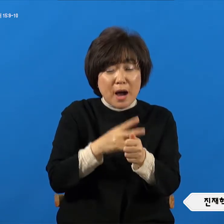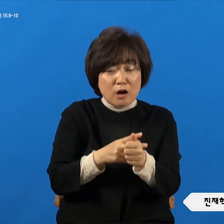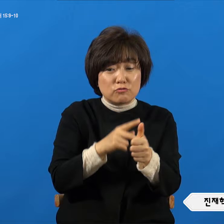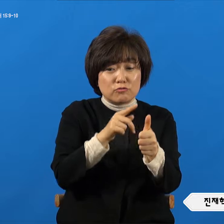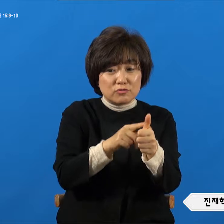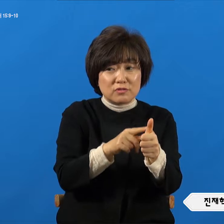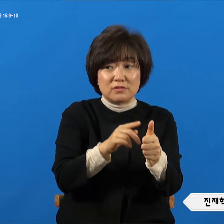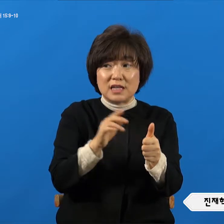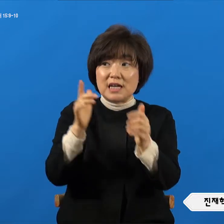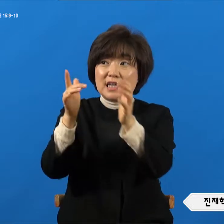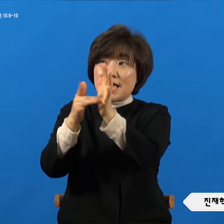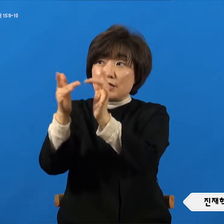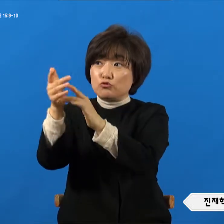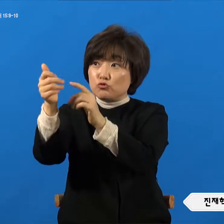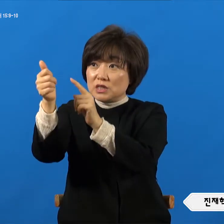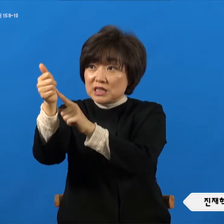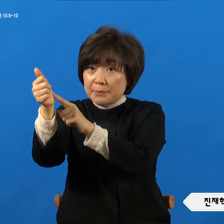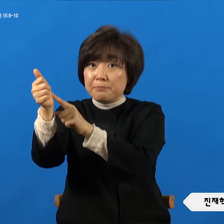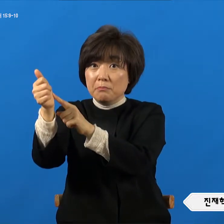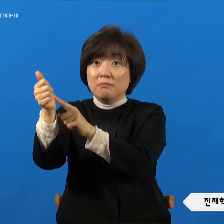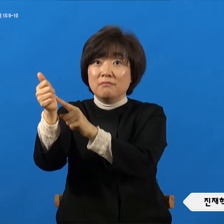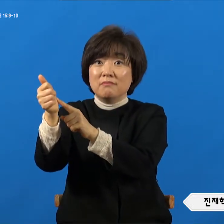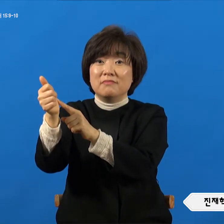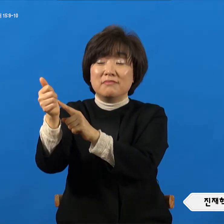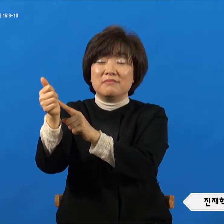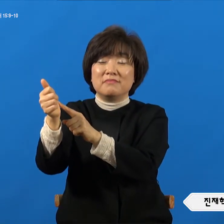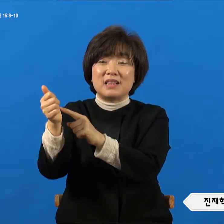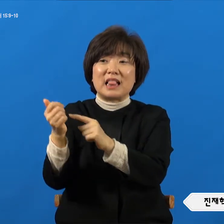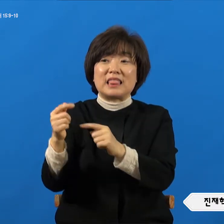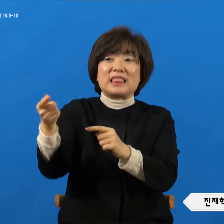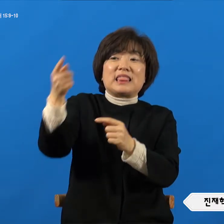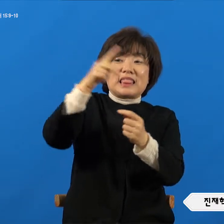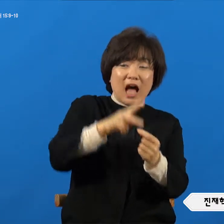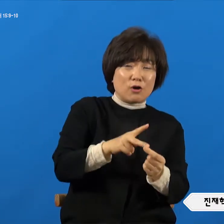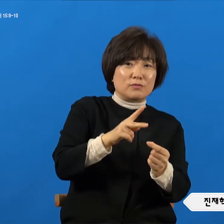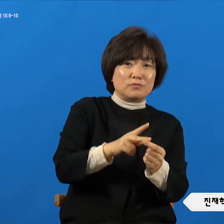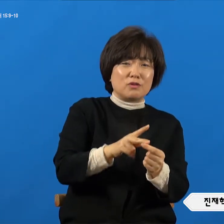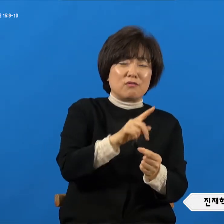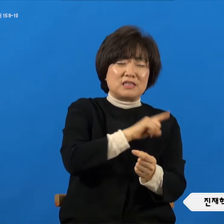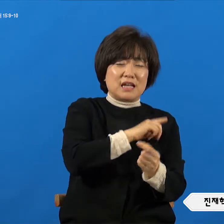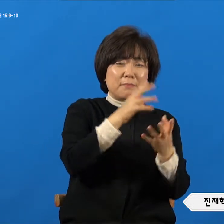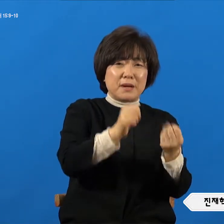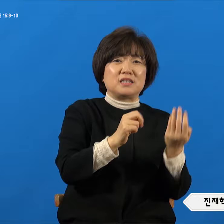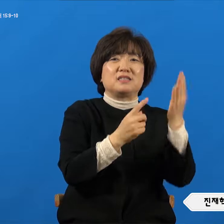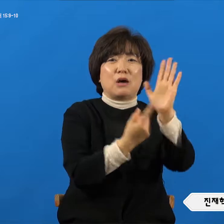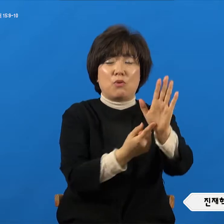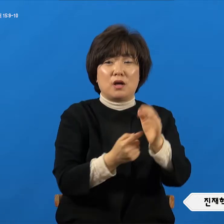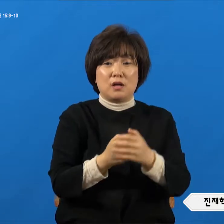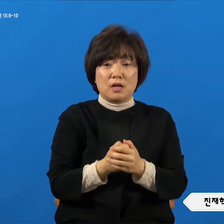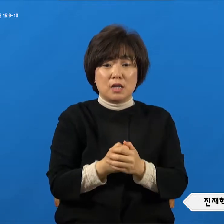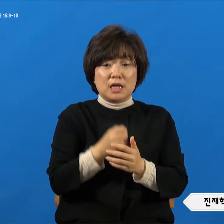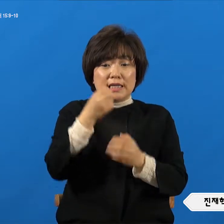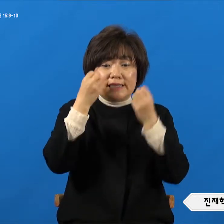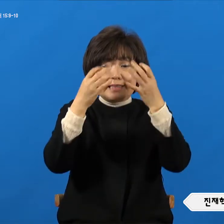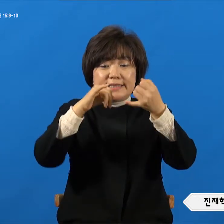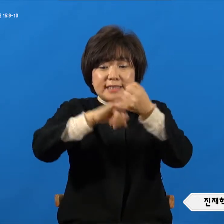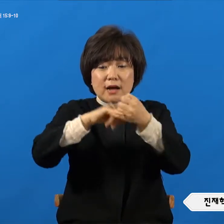예수님 다음으로 가장 많이 등장하는 분이기도 합니다. 신약 성경의 27권